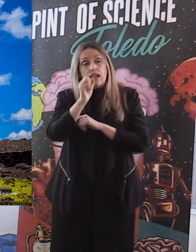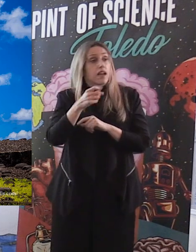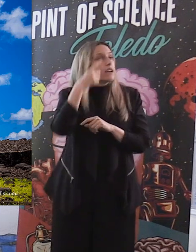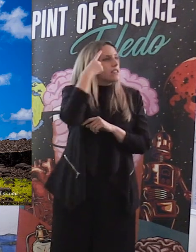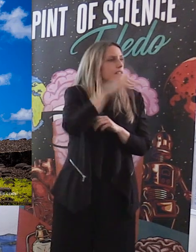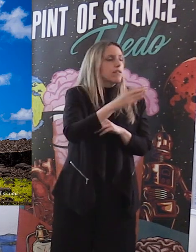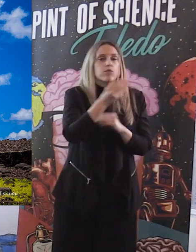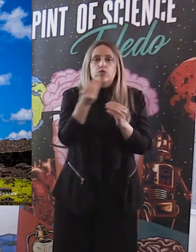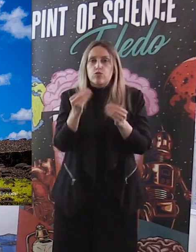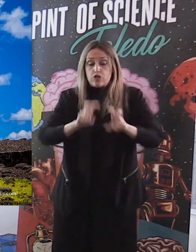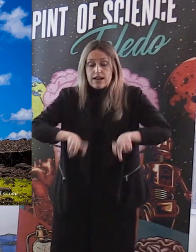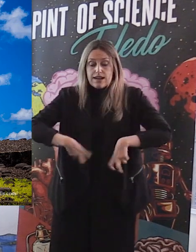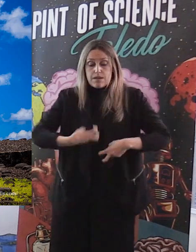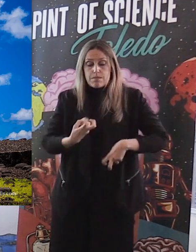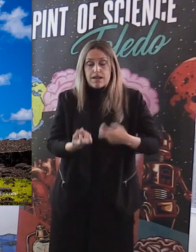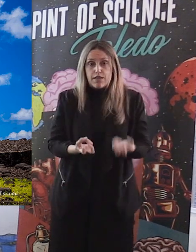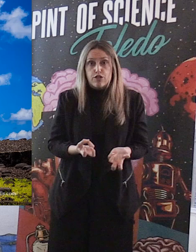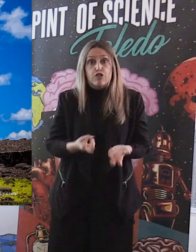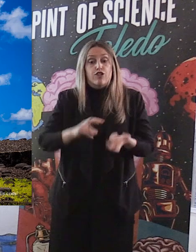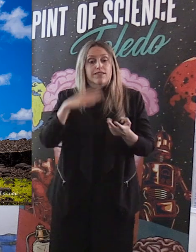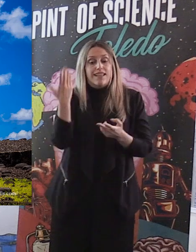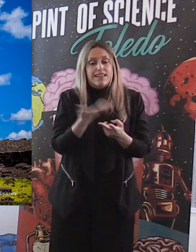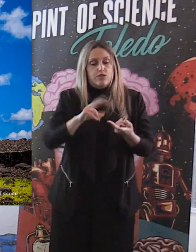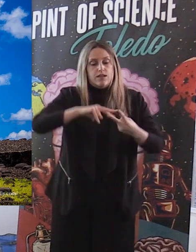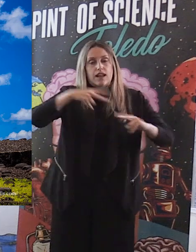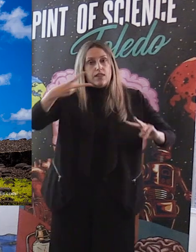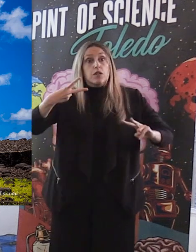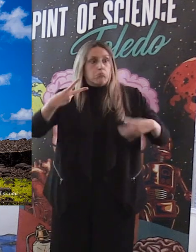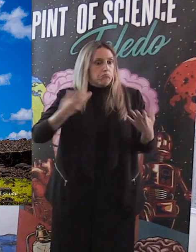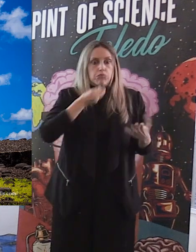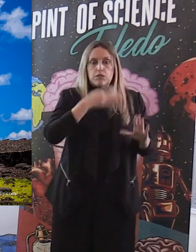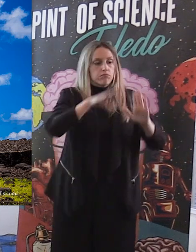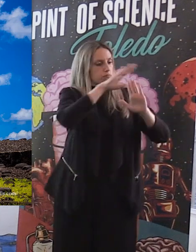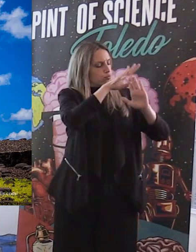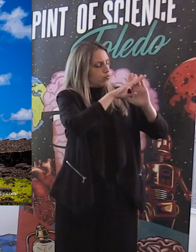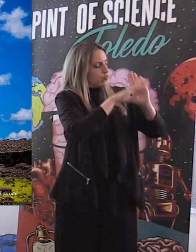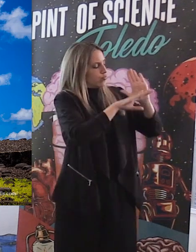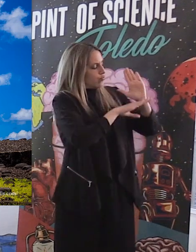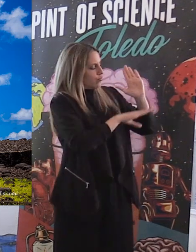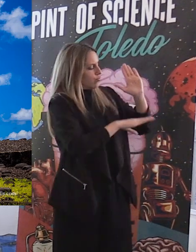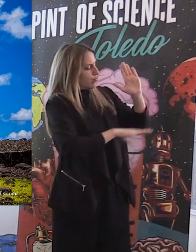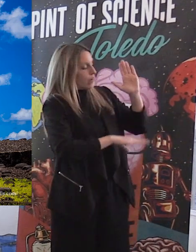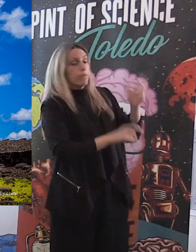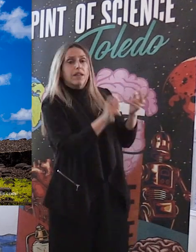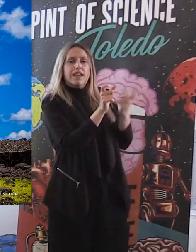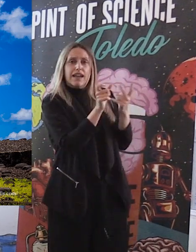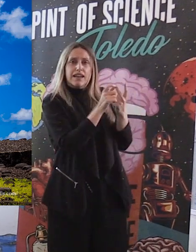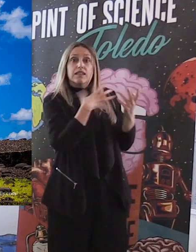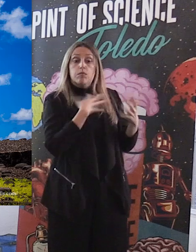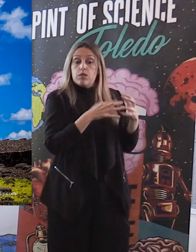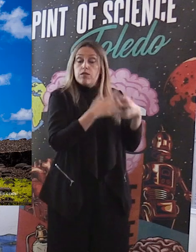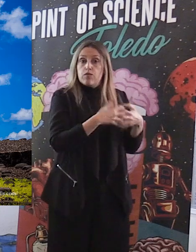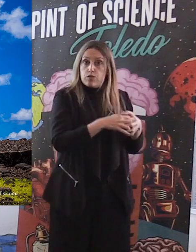sobre la reparación del daño de ADN. Entonces ya tenemos una lista larga de genes que pueden